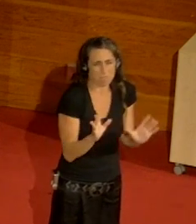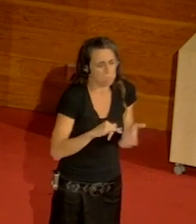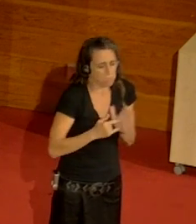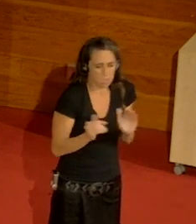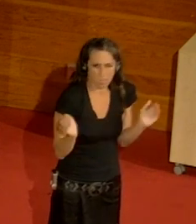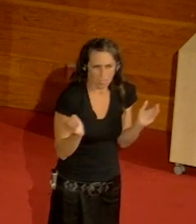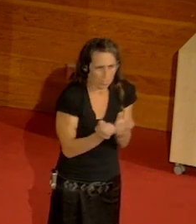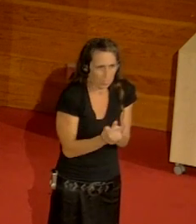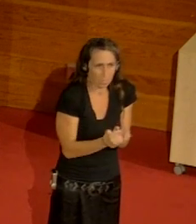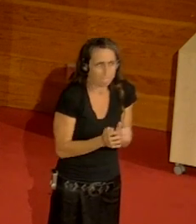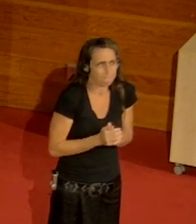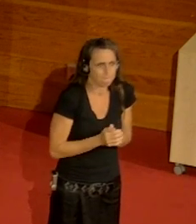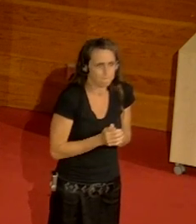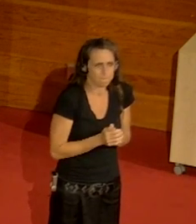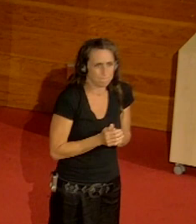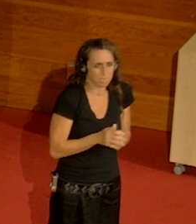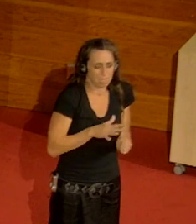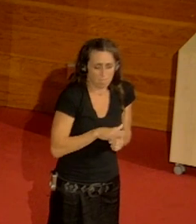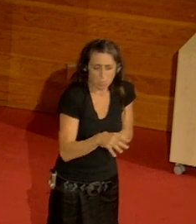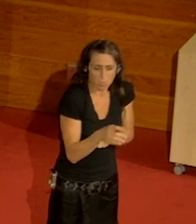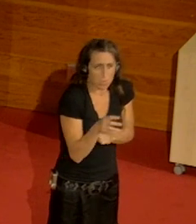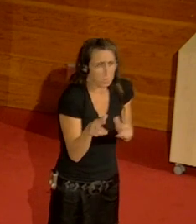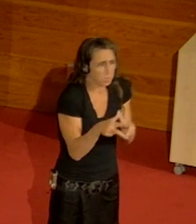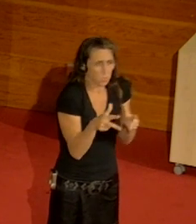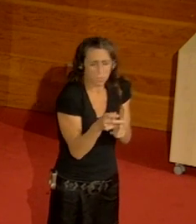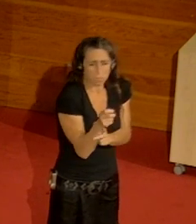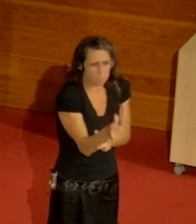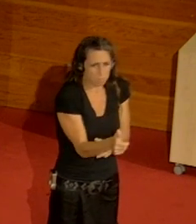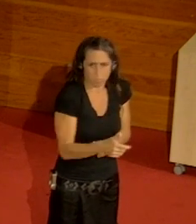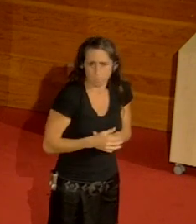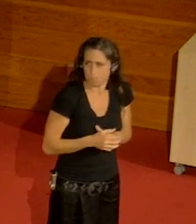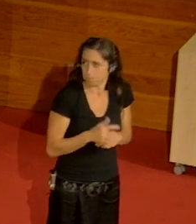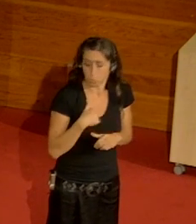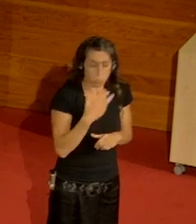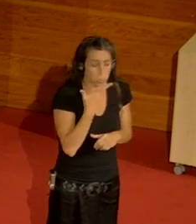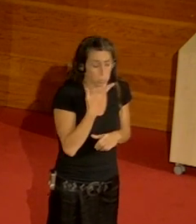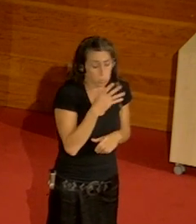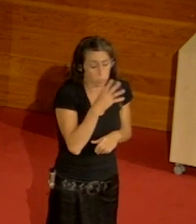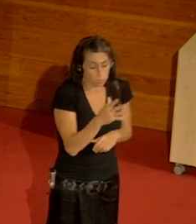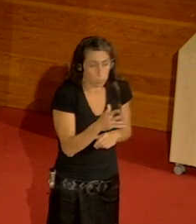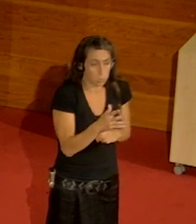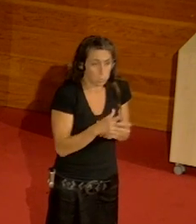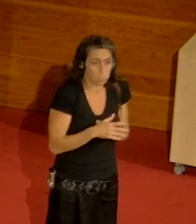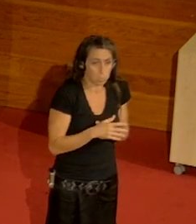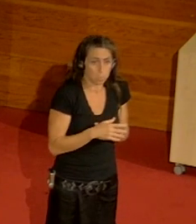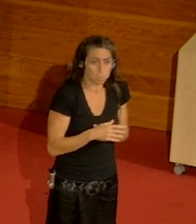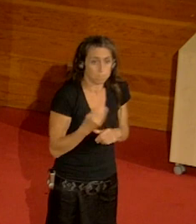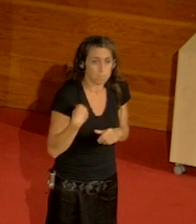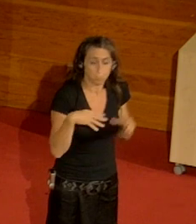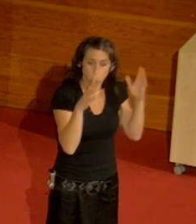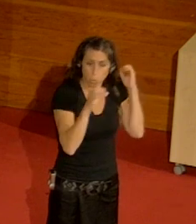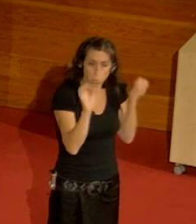y con muy poca repercusión realmente en la sociedad yo lo conozco porque me creo que el consulado español